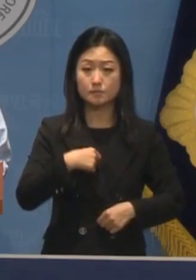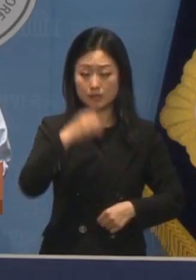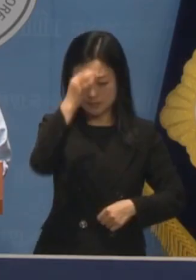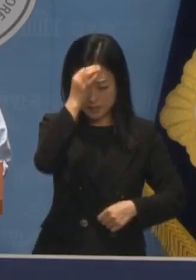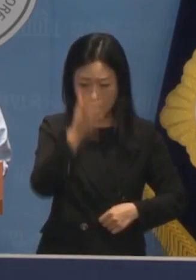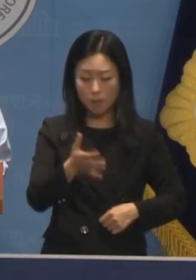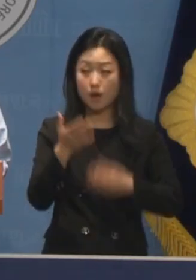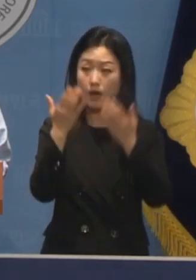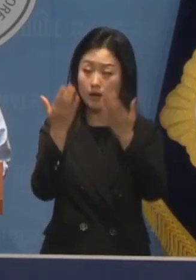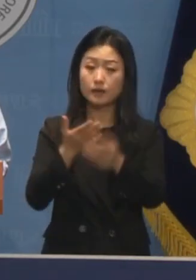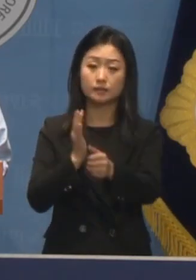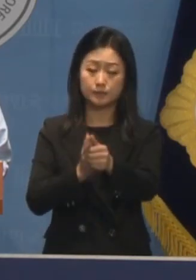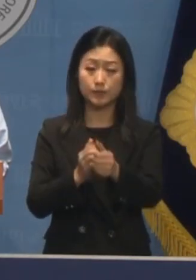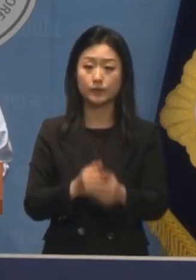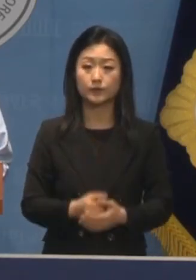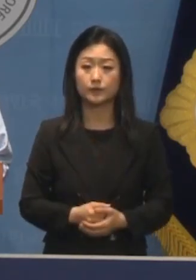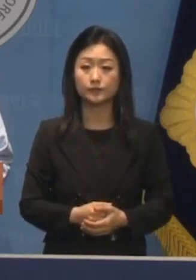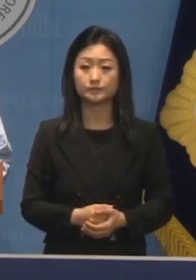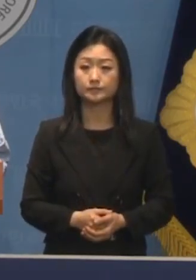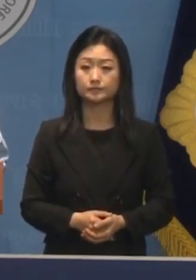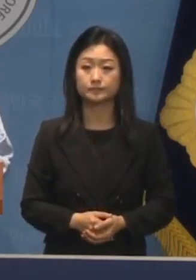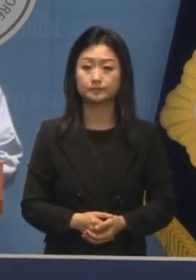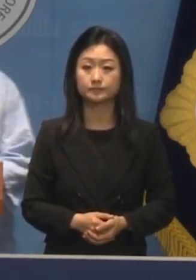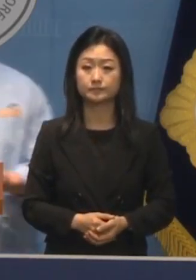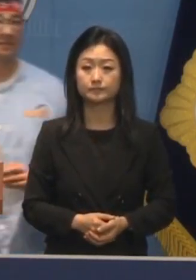사과를 하기를 요청드리겠습니다. 이상입니다.